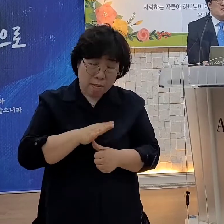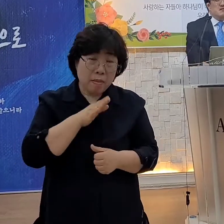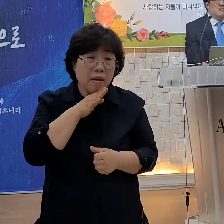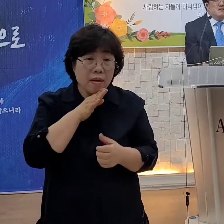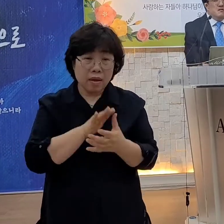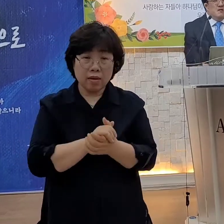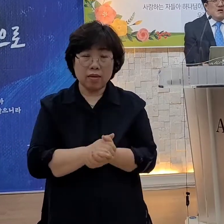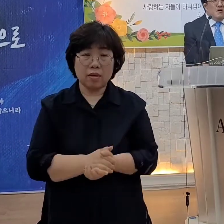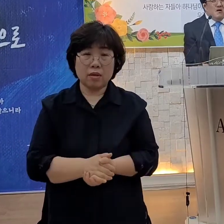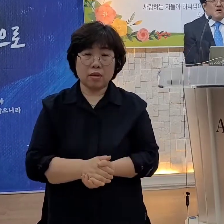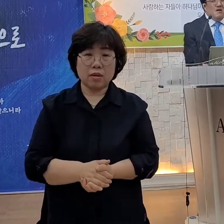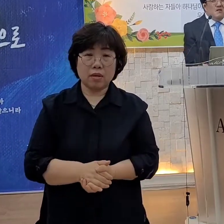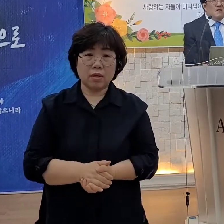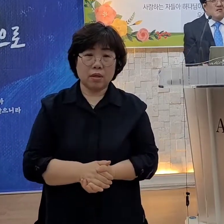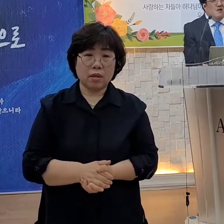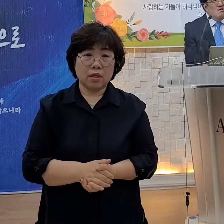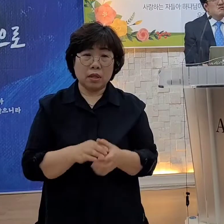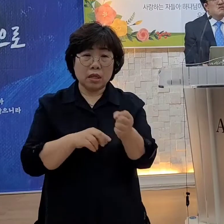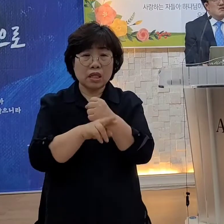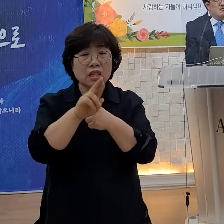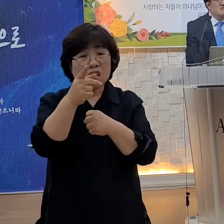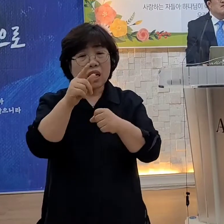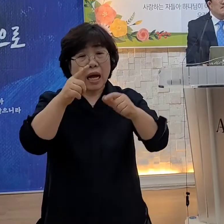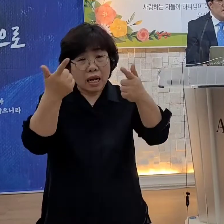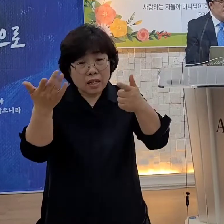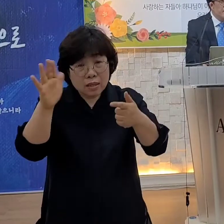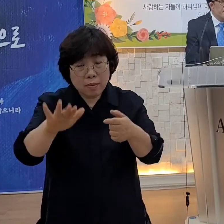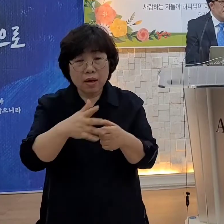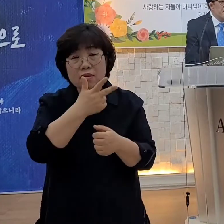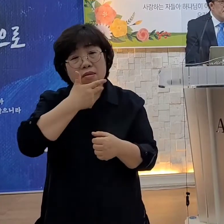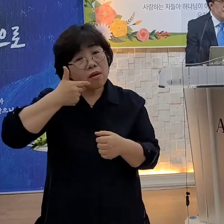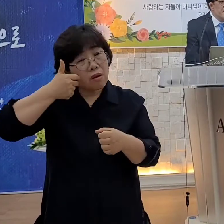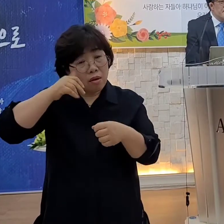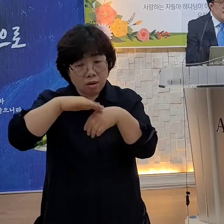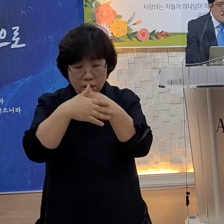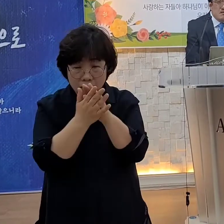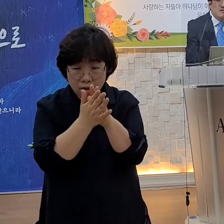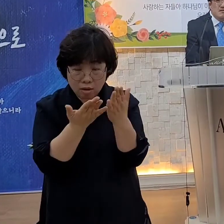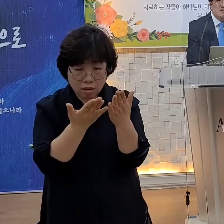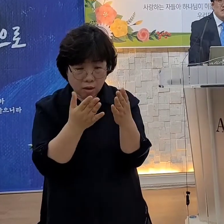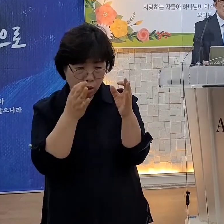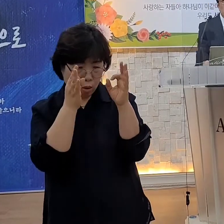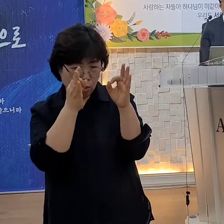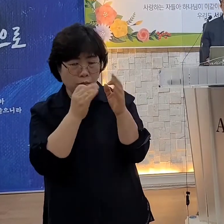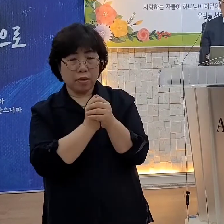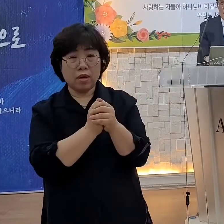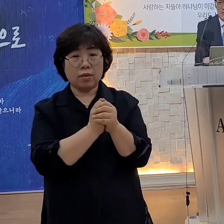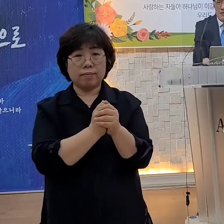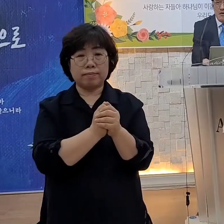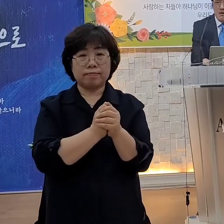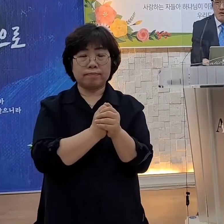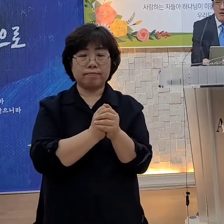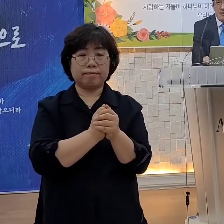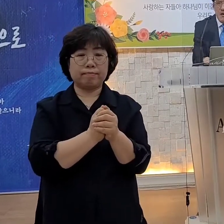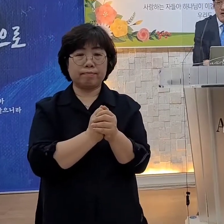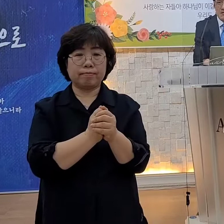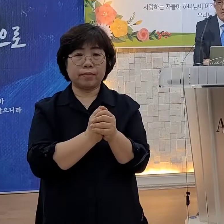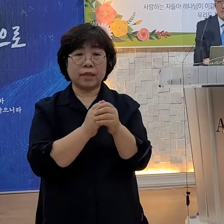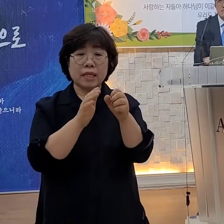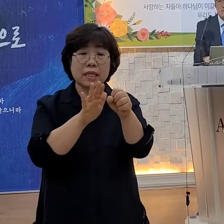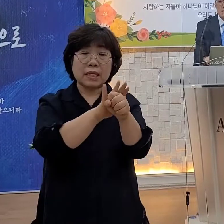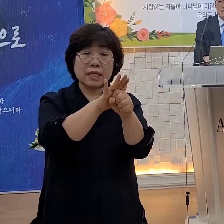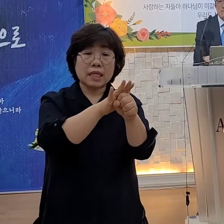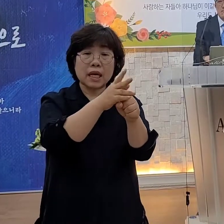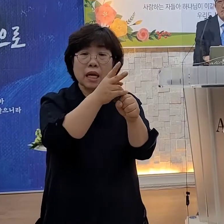그런데 이걸 영어 성경이 직역이에요. 영어 성경이 진짜 직역인데 뭐라고 되어 있냐.